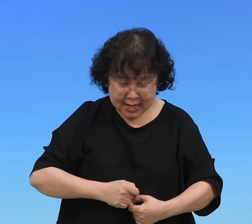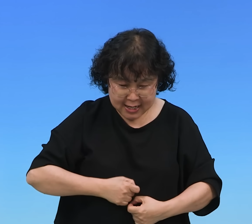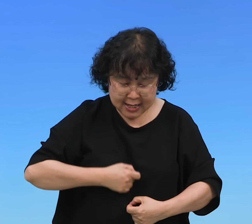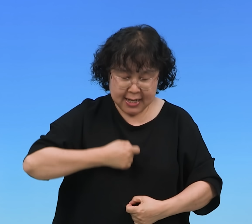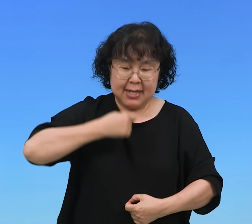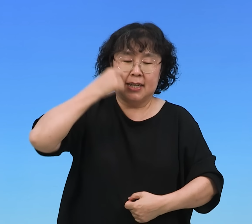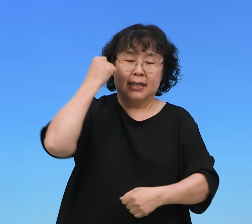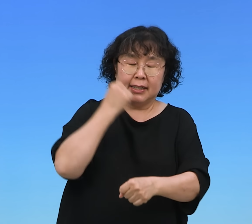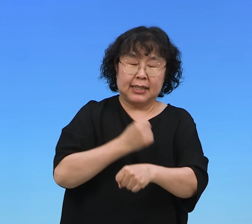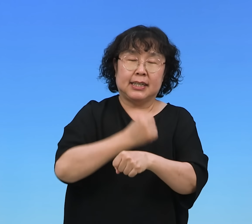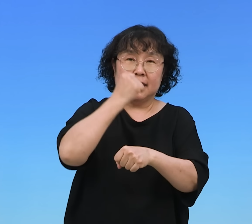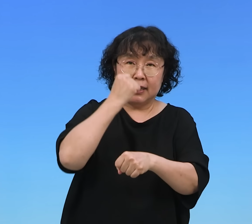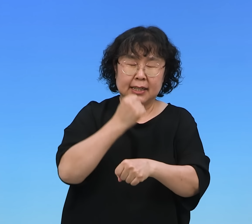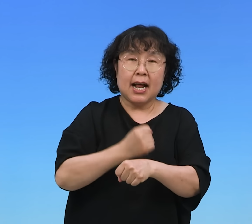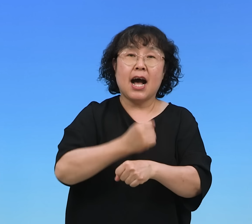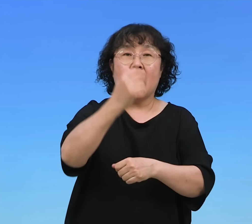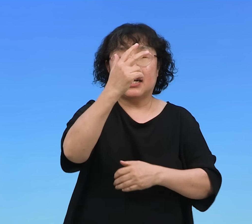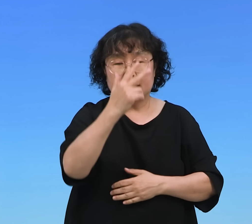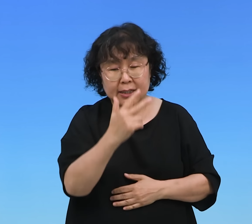신실하신 주,